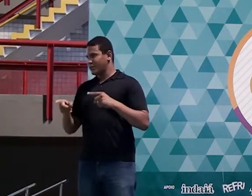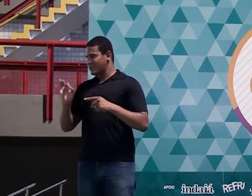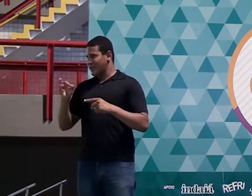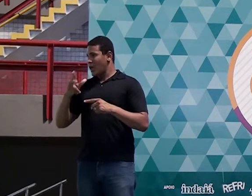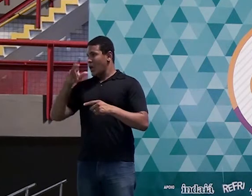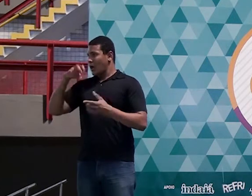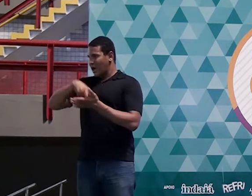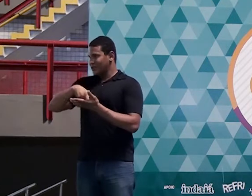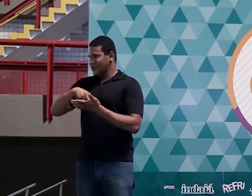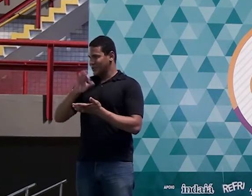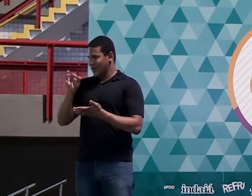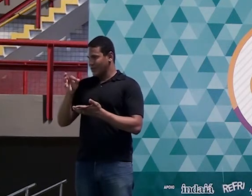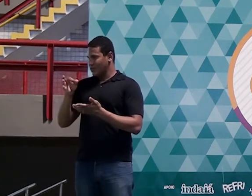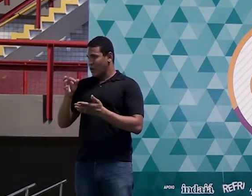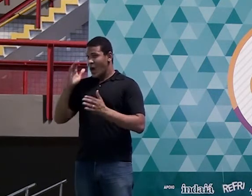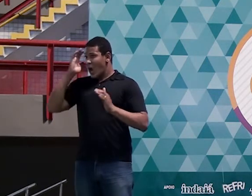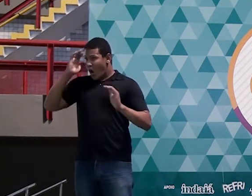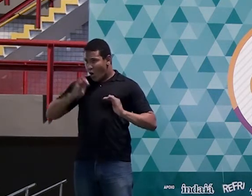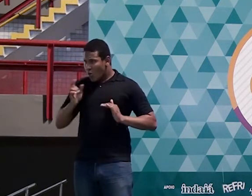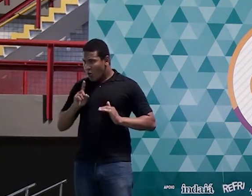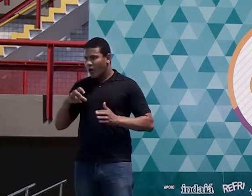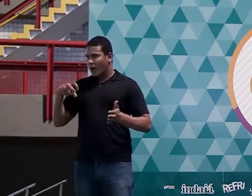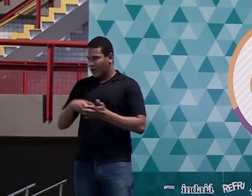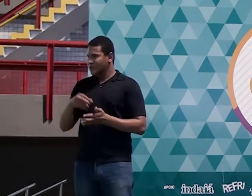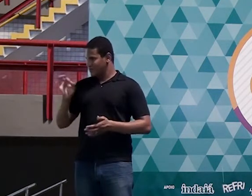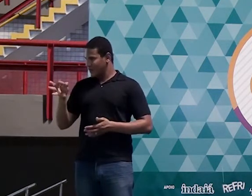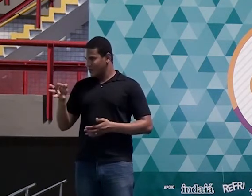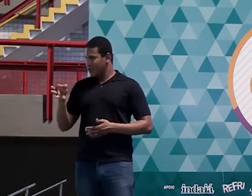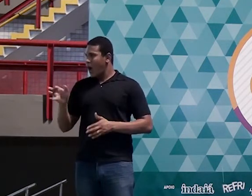desse item D, bote assim, ó, a setinha.